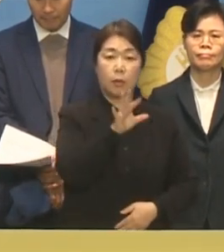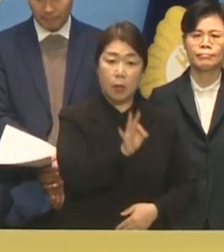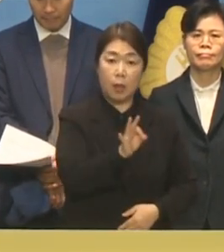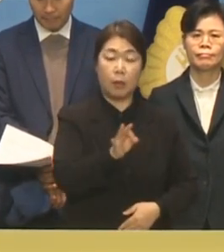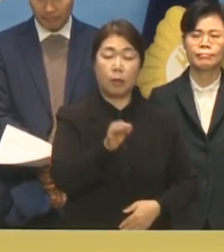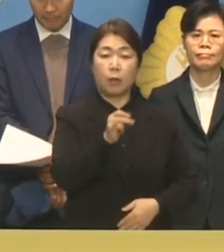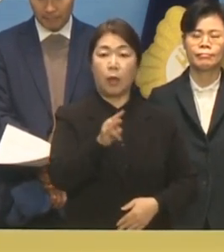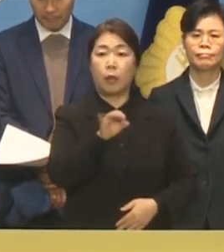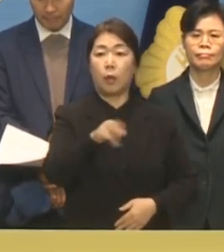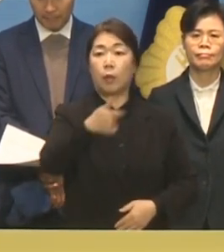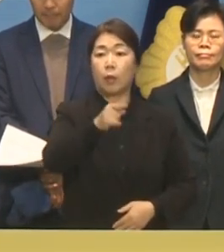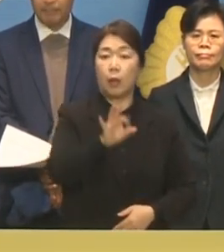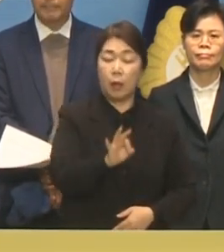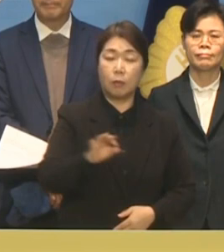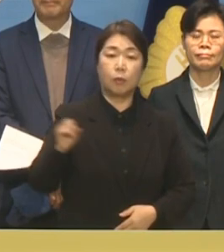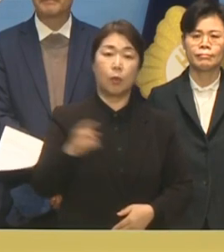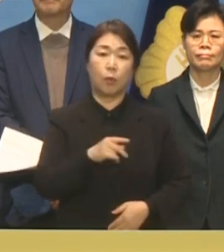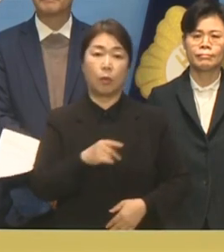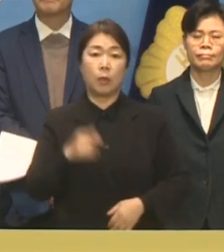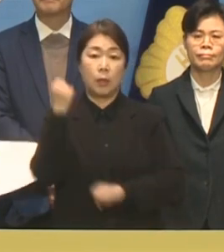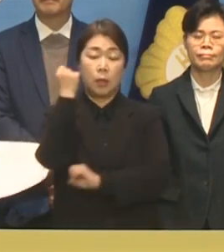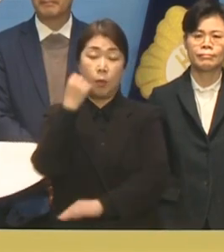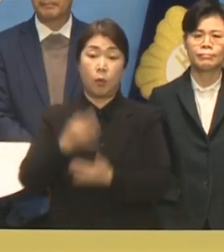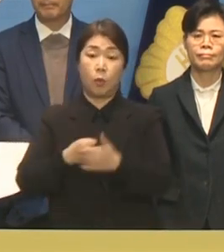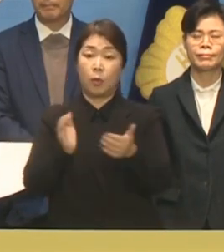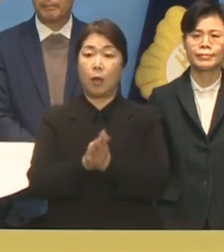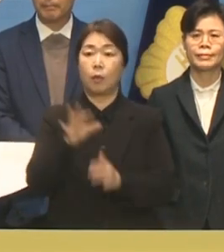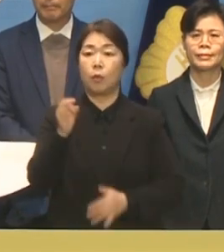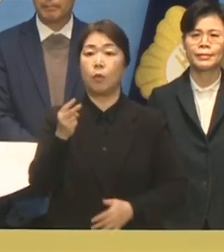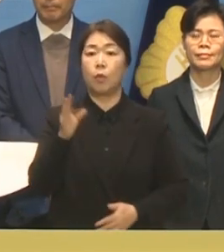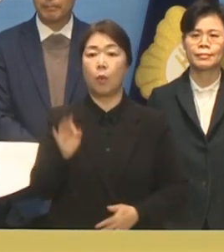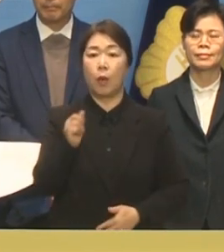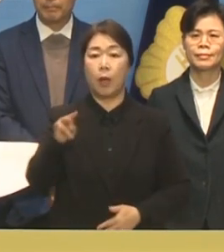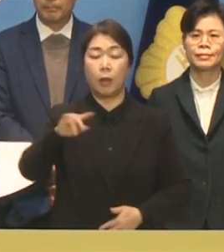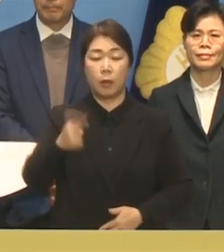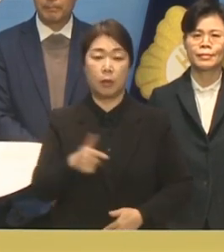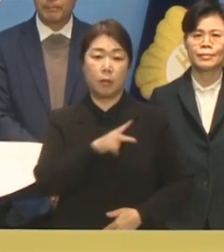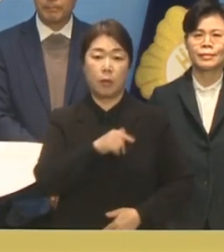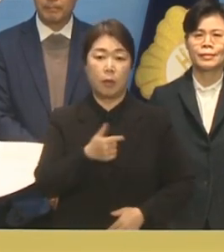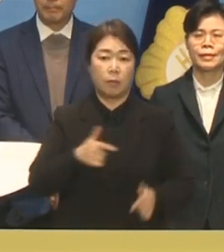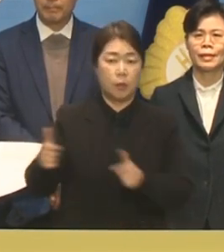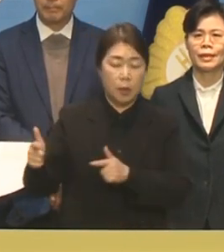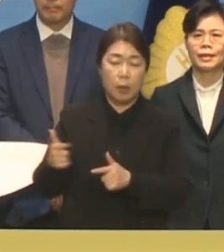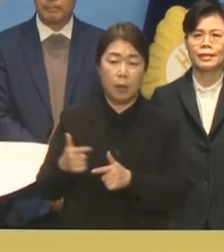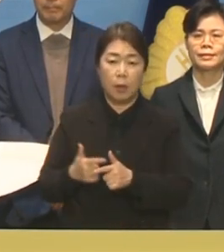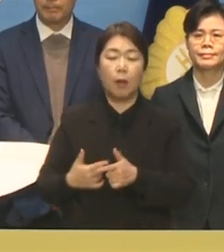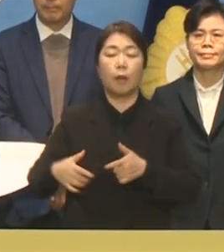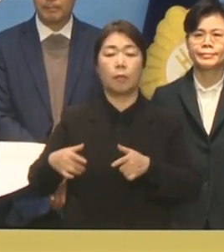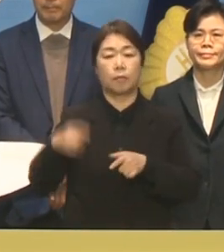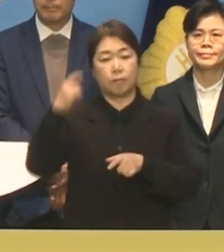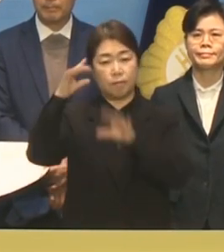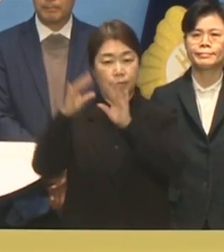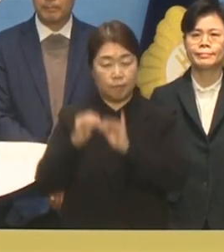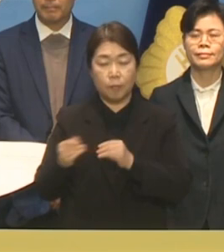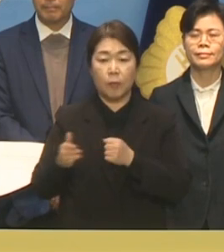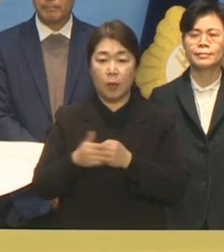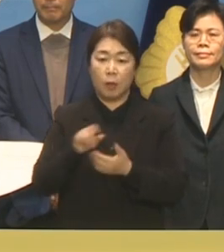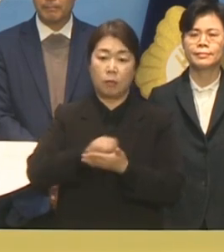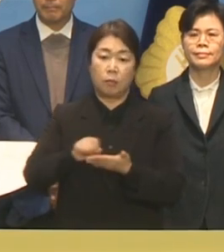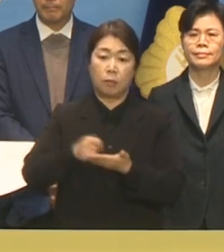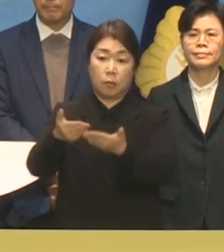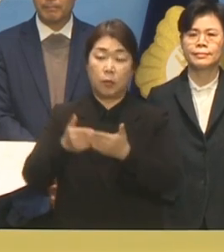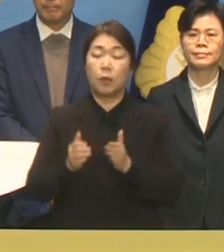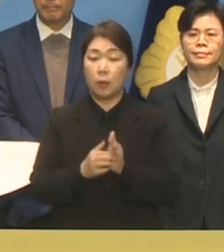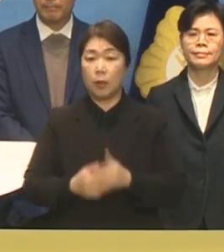의원님, 강은미 의원님, 그리고 기본소득당의 용해인 의원님께서 함께 뜻을 해주셨습니다.